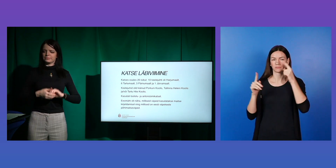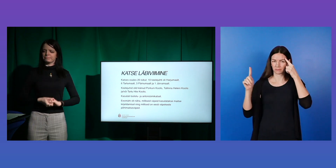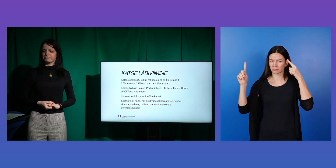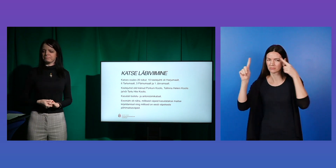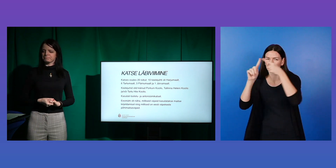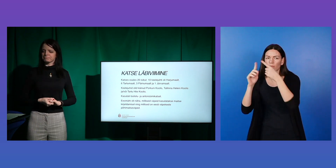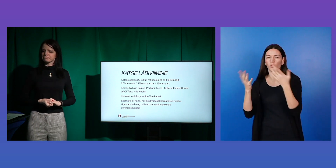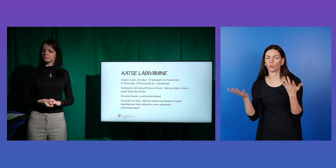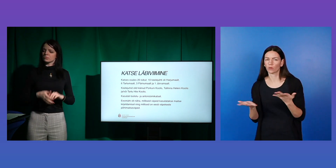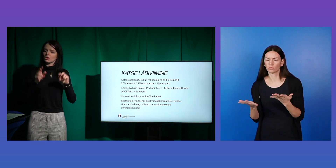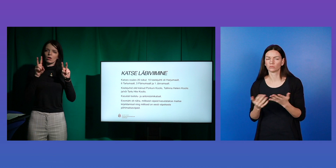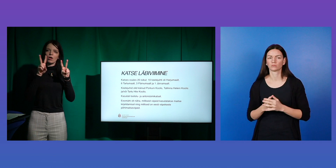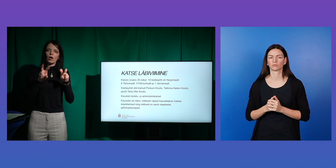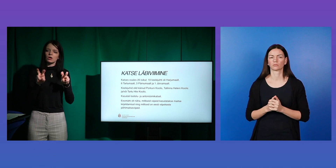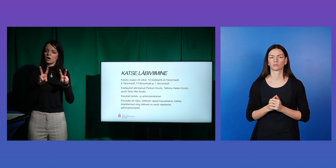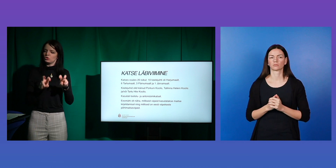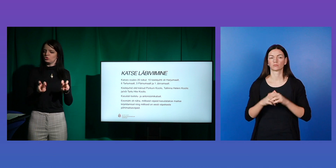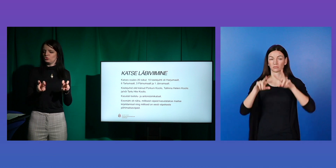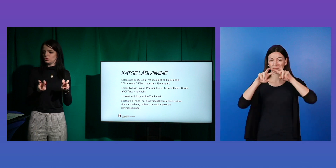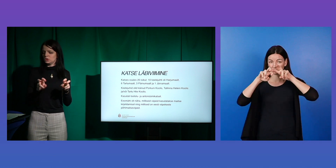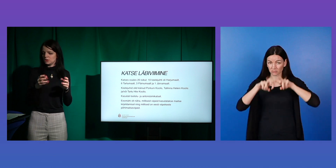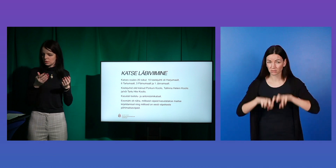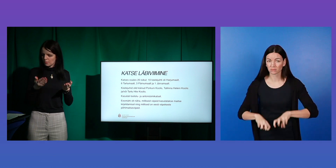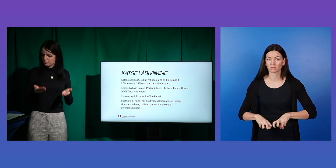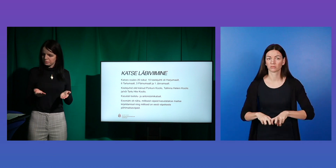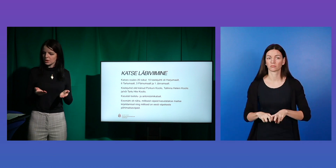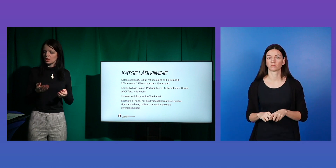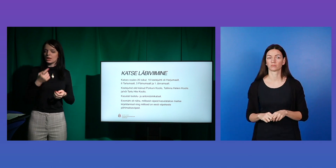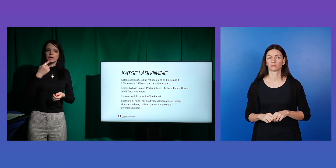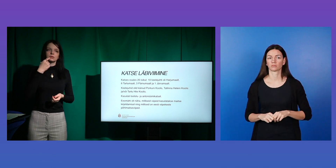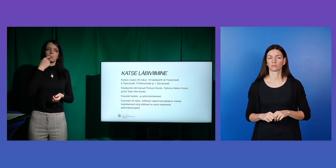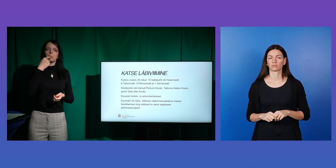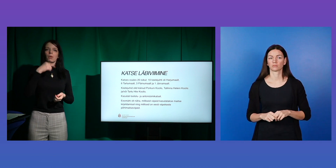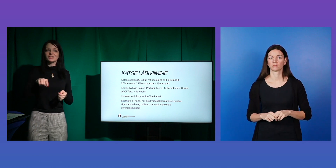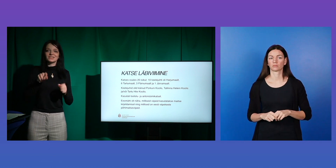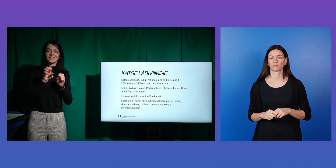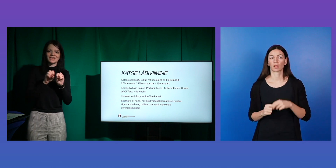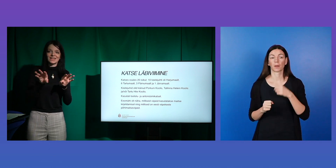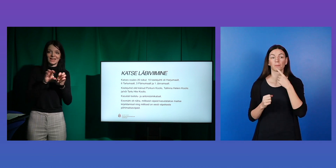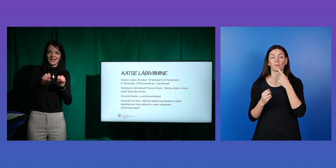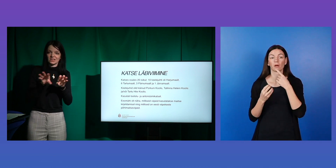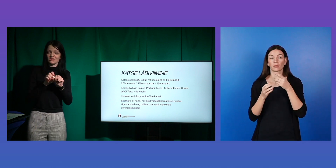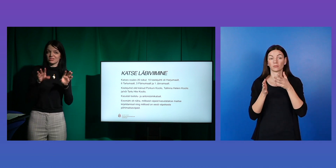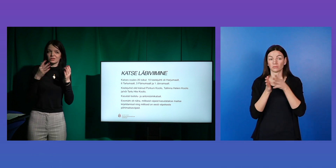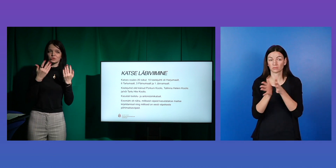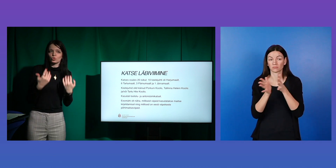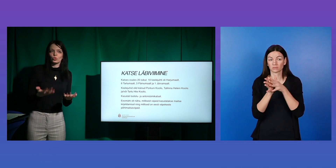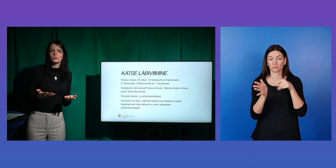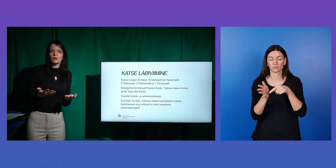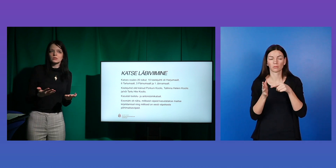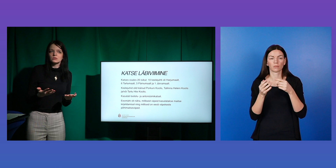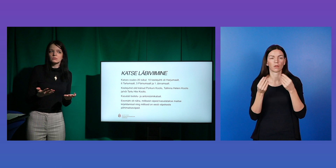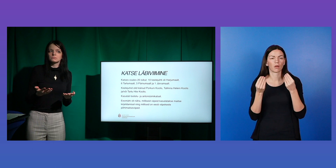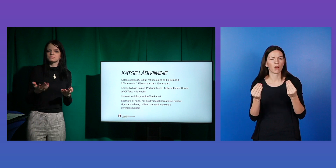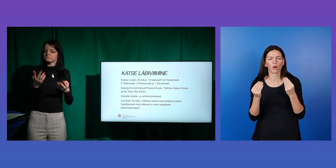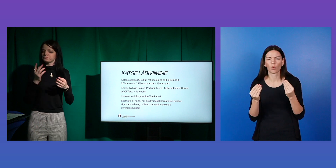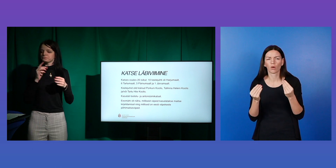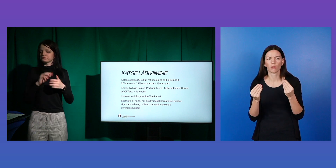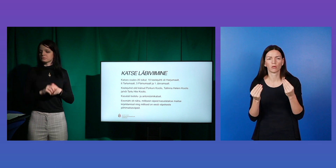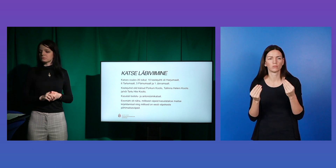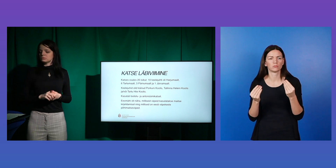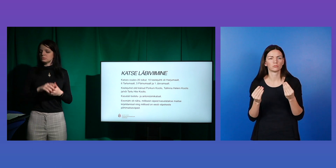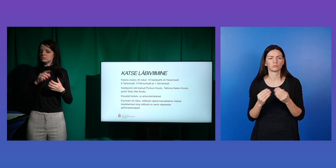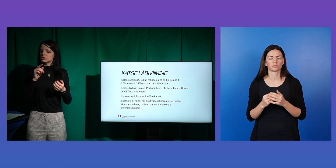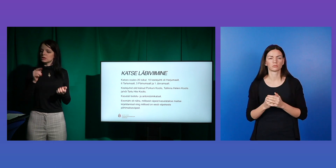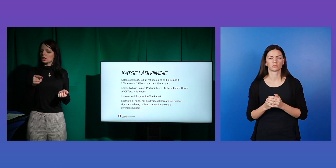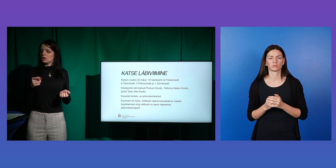Ja minu eesmärk oli siis analüüsida, et kuidas